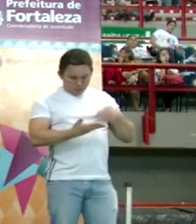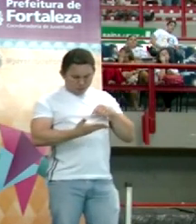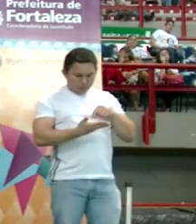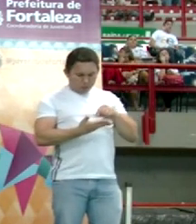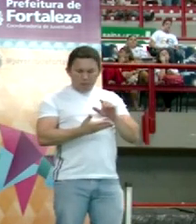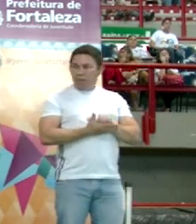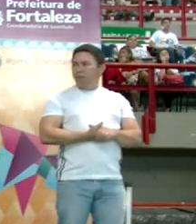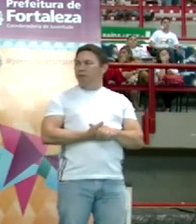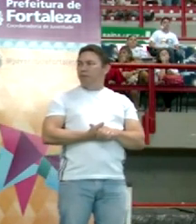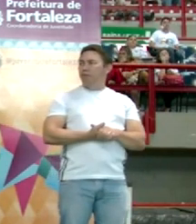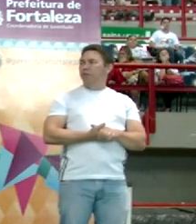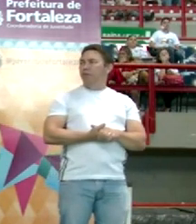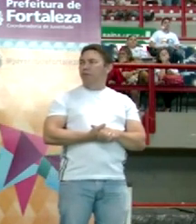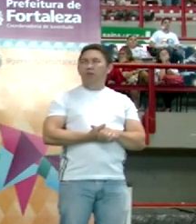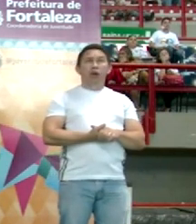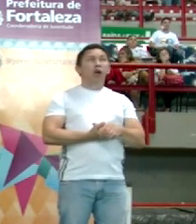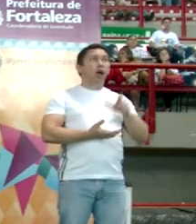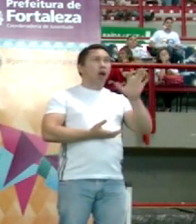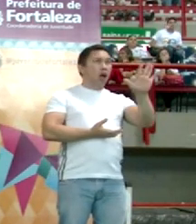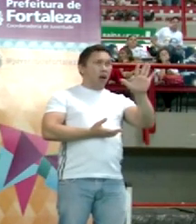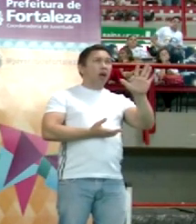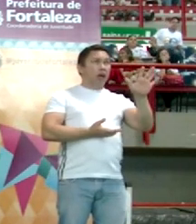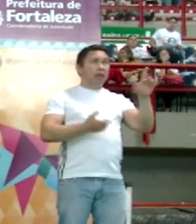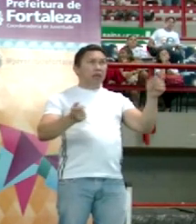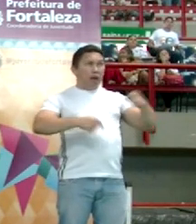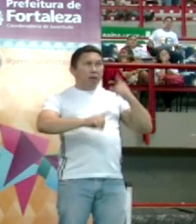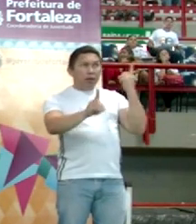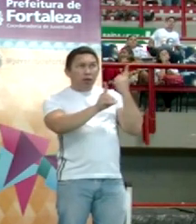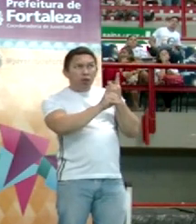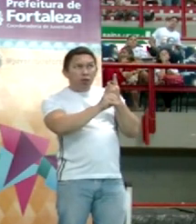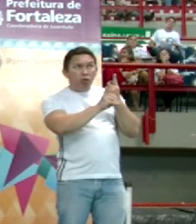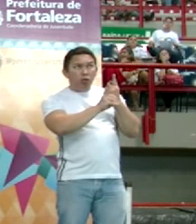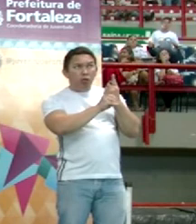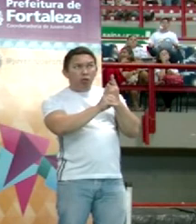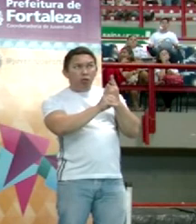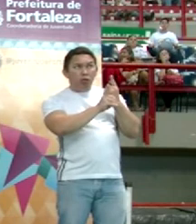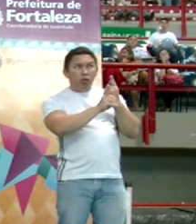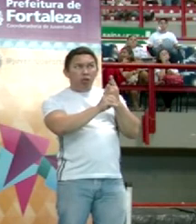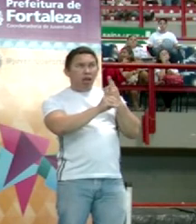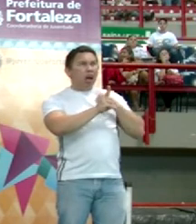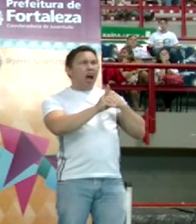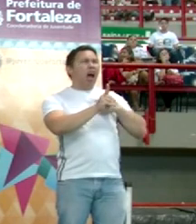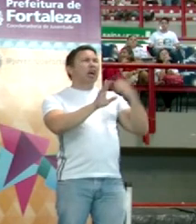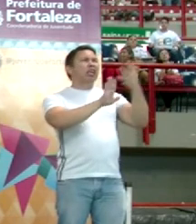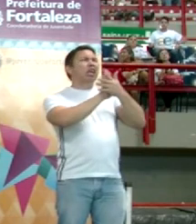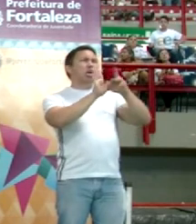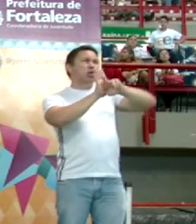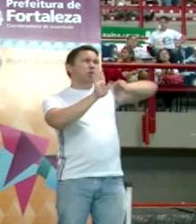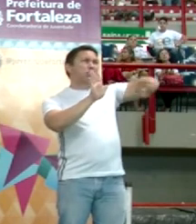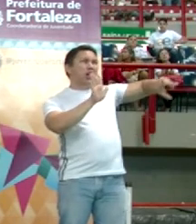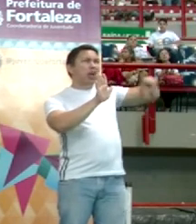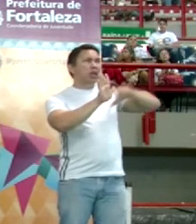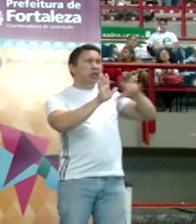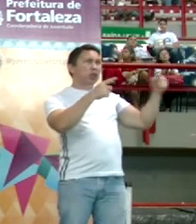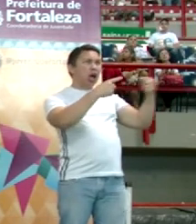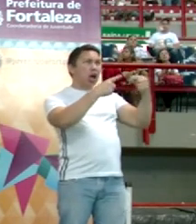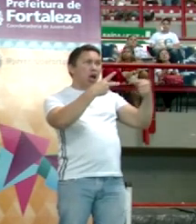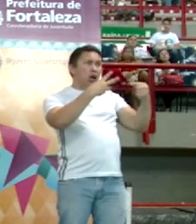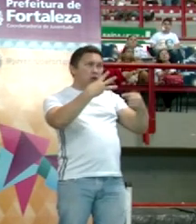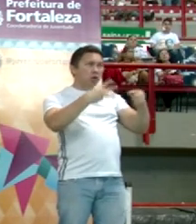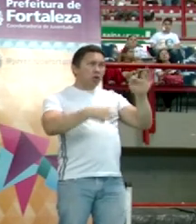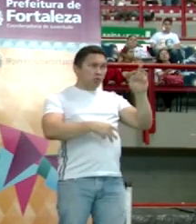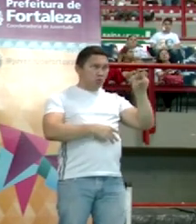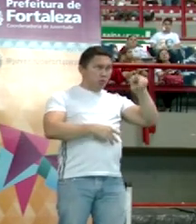Twitter. É possível encontrar mais de uma função da linguagem no texto? Não só